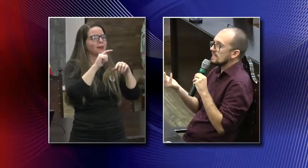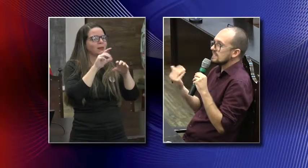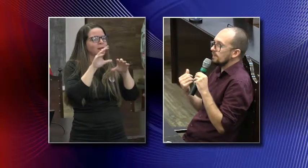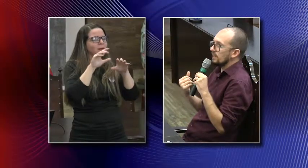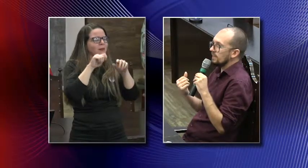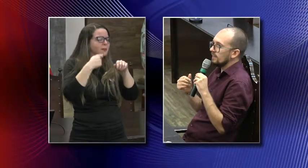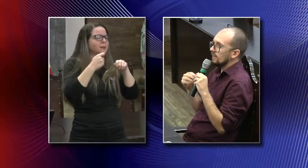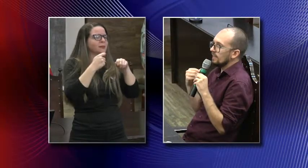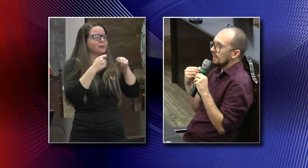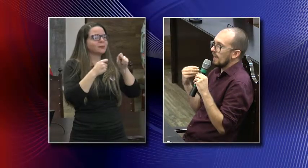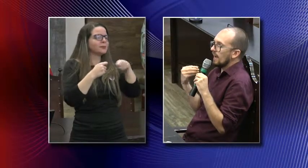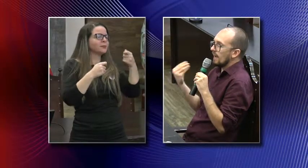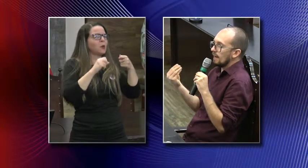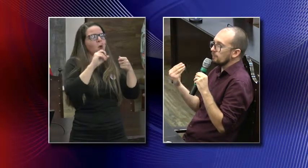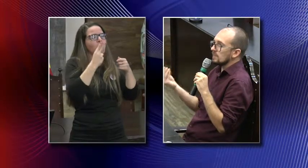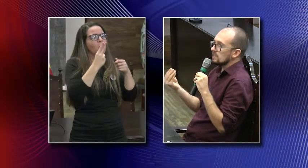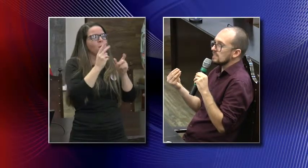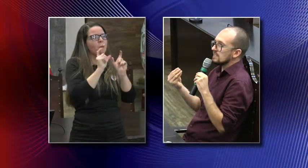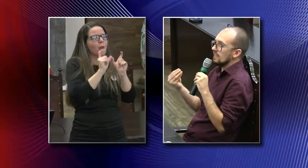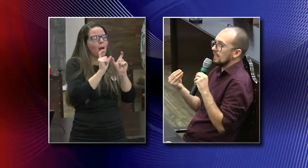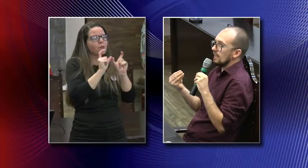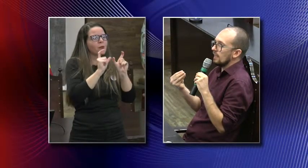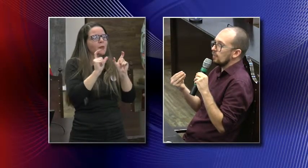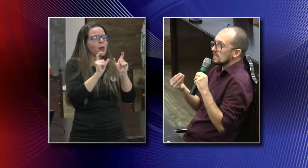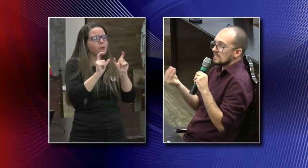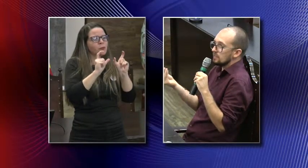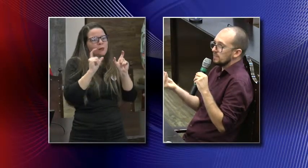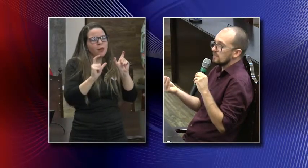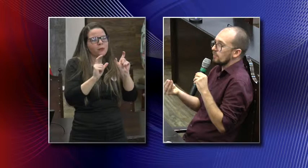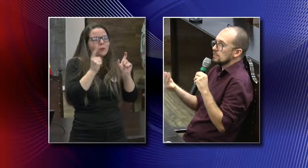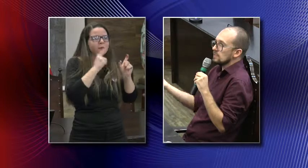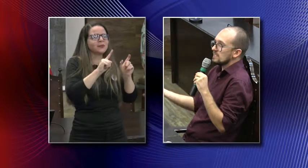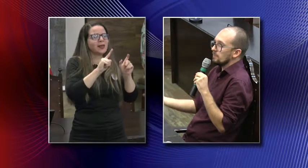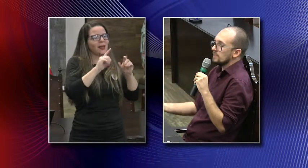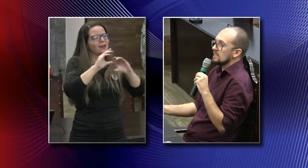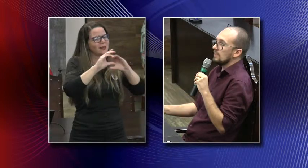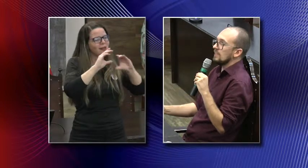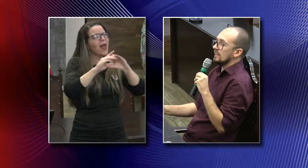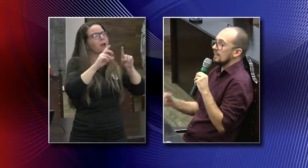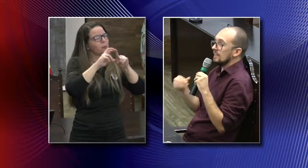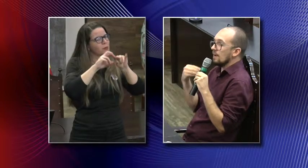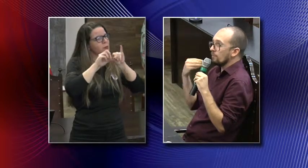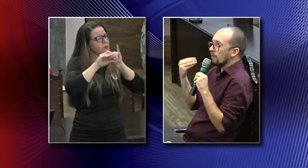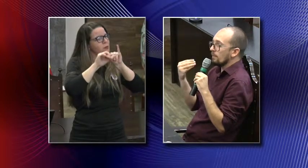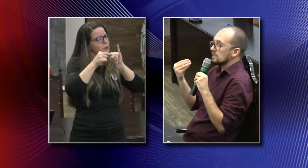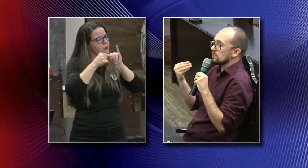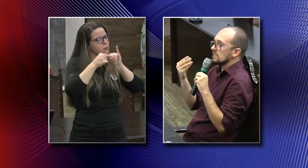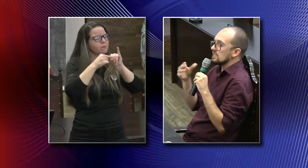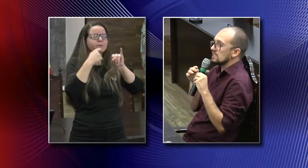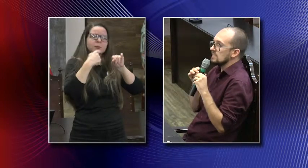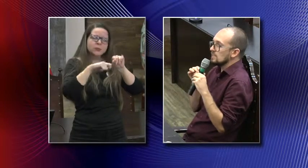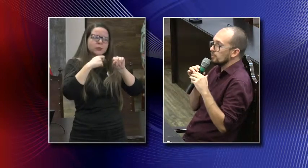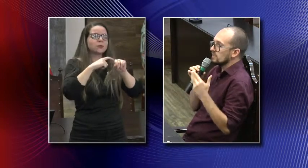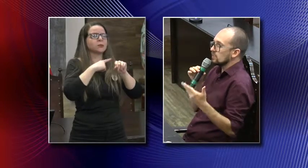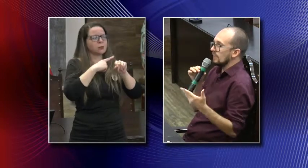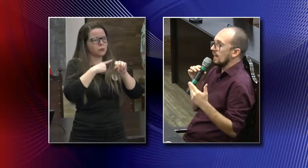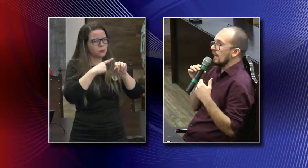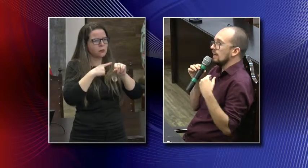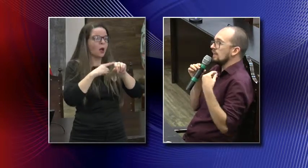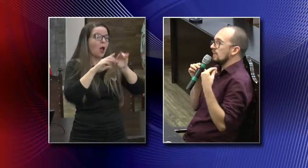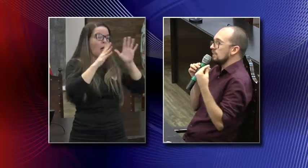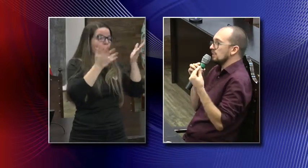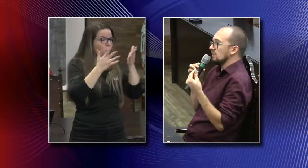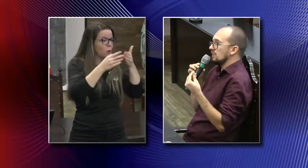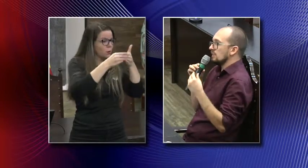não receber, muitas vezes, coisas simples, informações simples. Até a forma mesmo de se